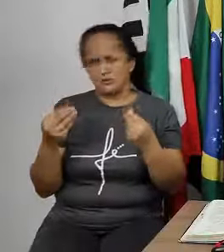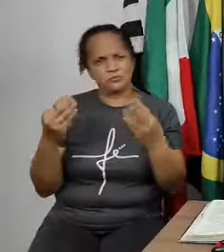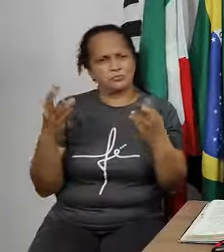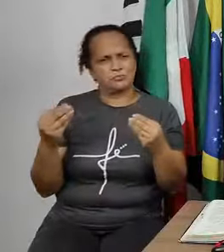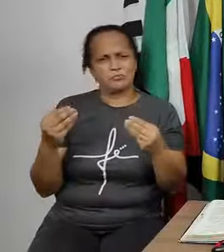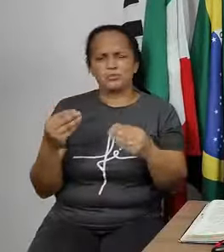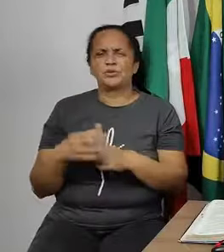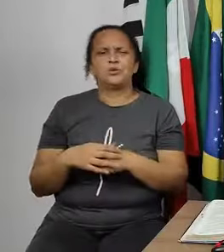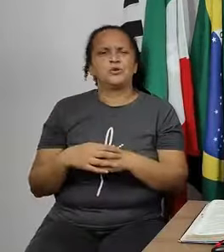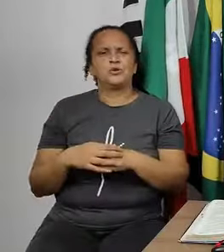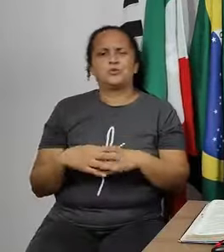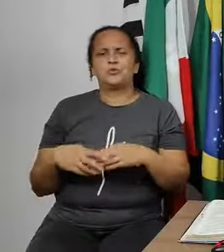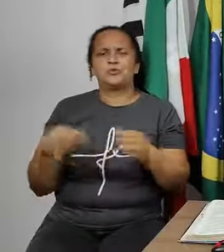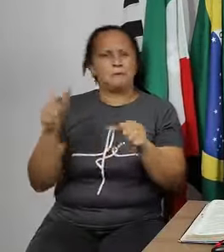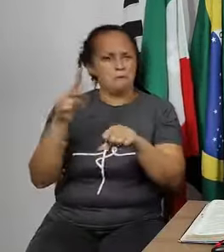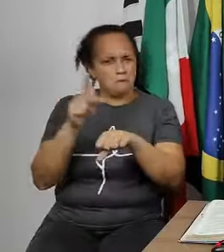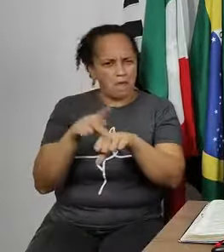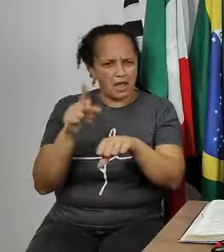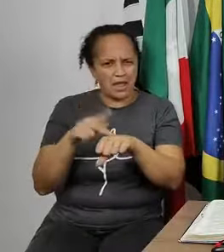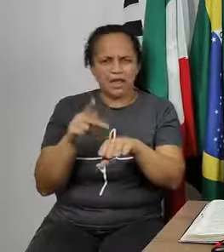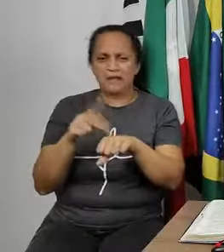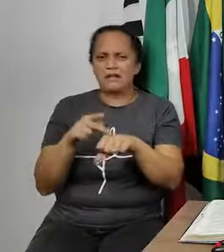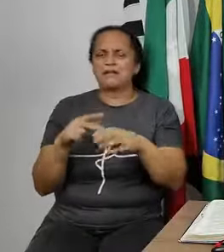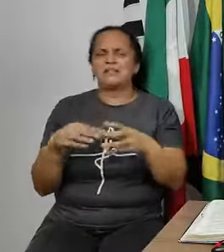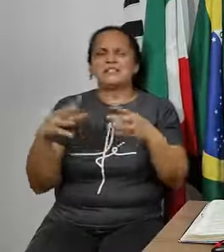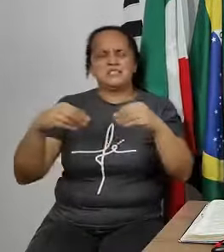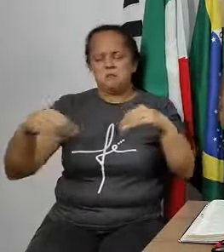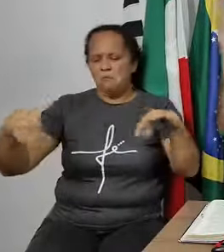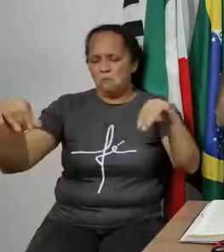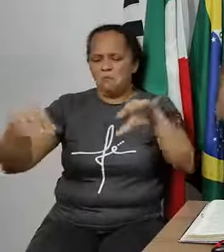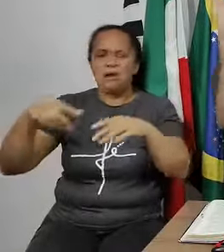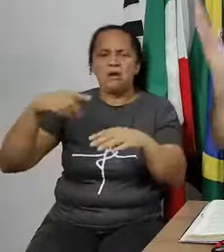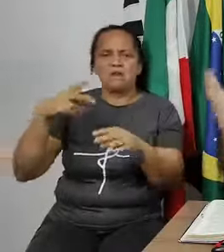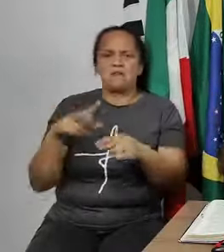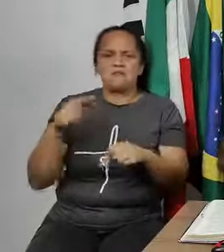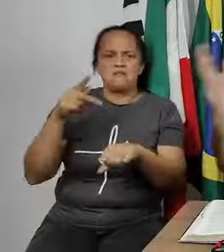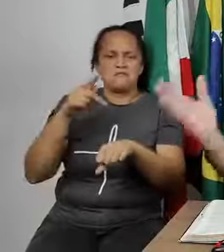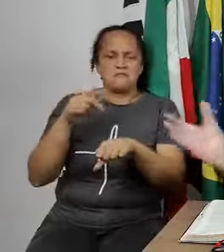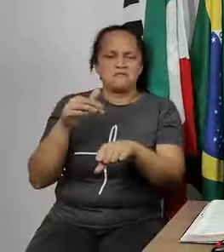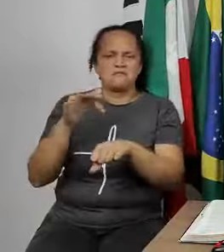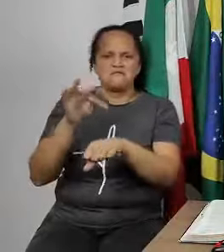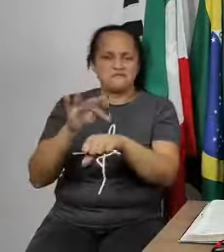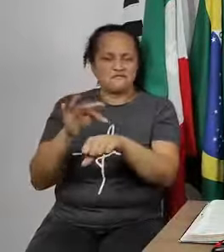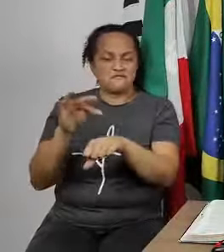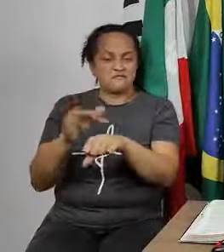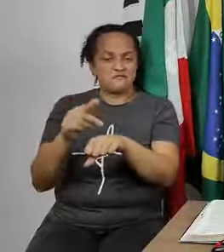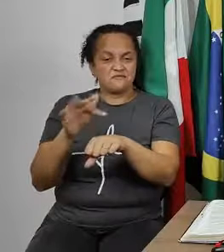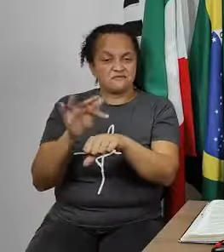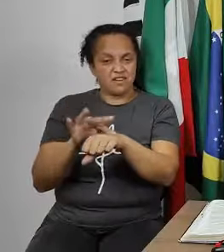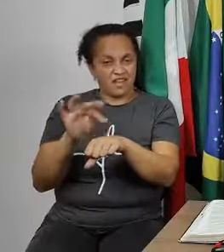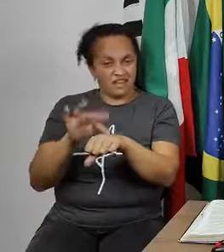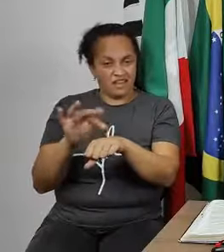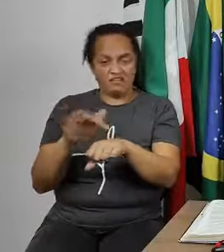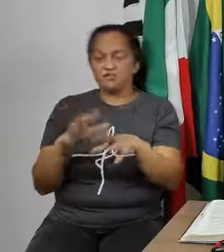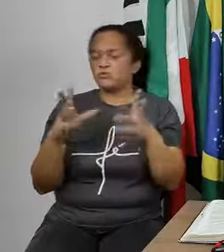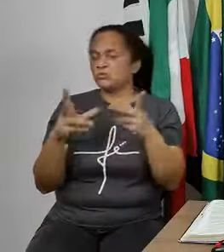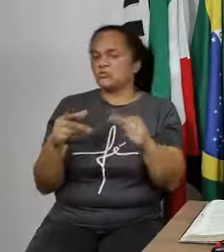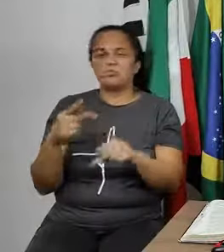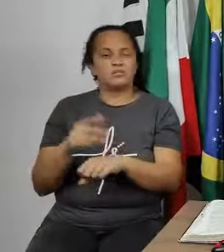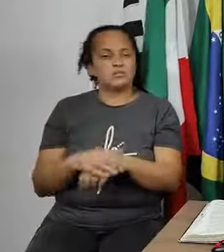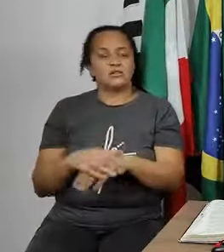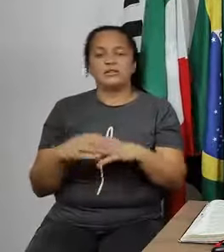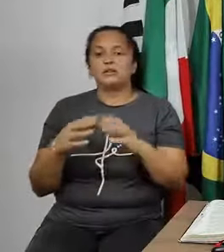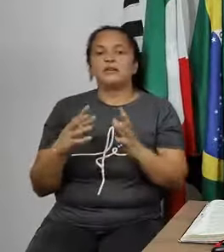de concreto, ferro, madeira e centenas de pessoas ali, móveis, né? E a mesma coisa